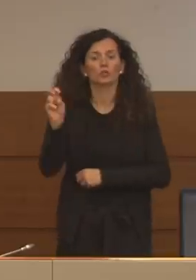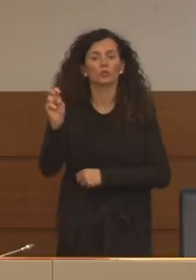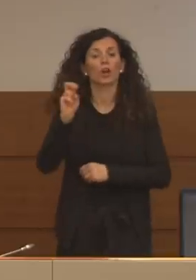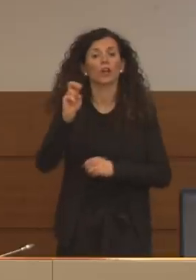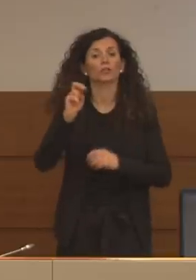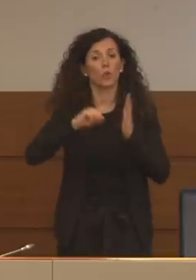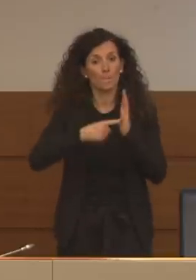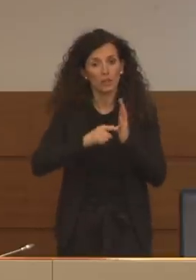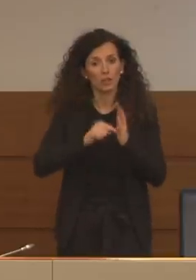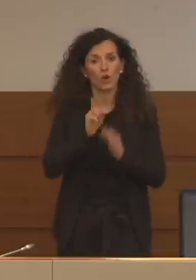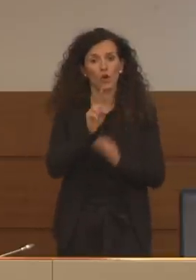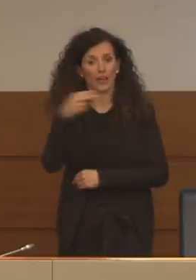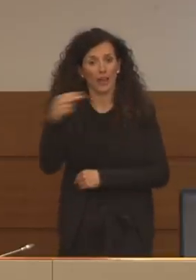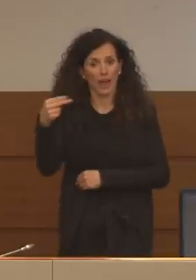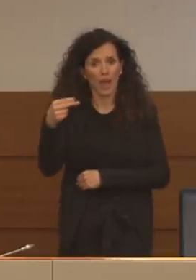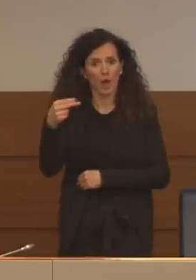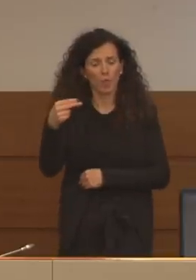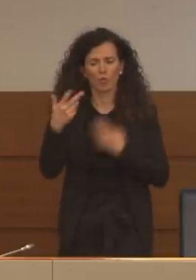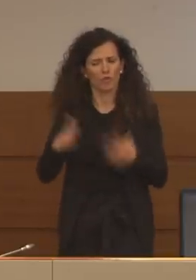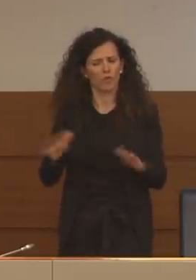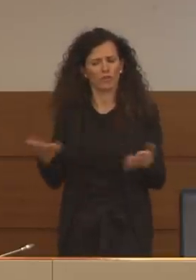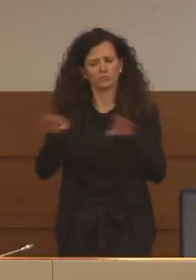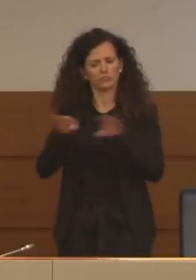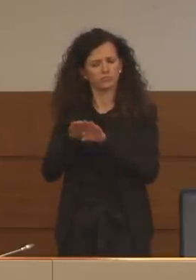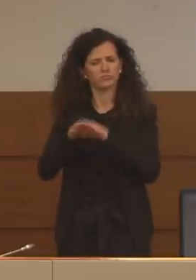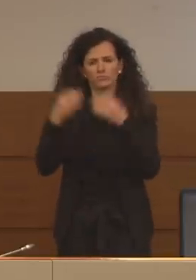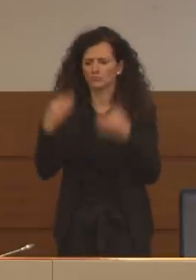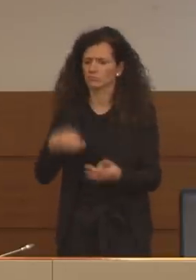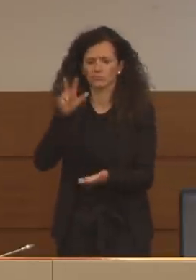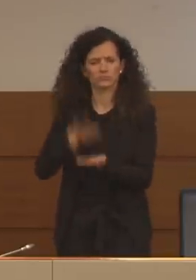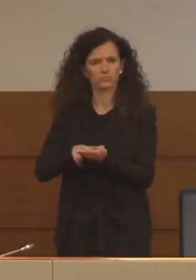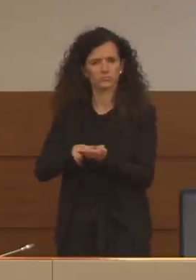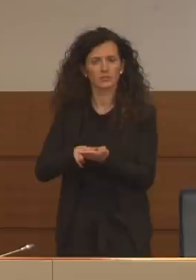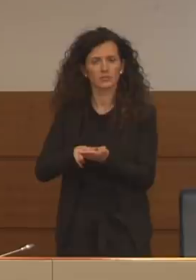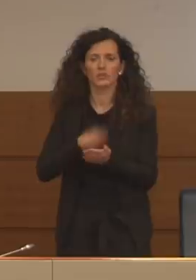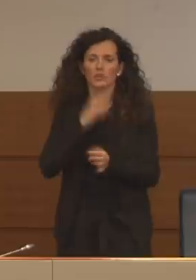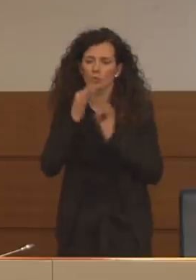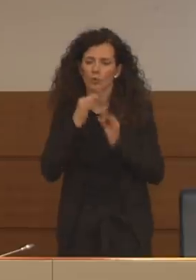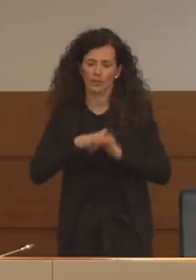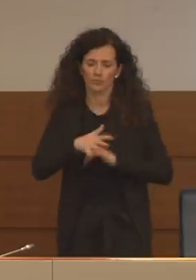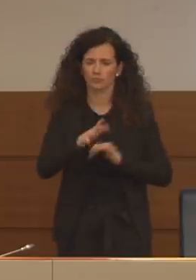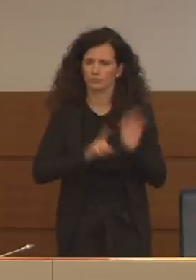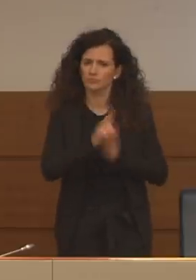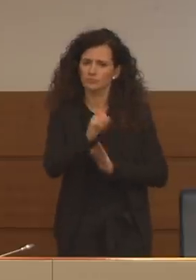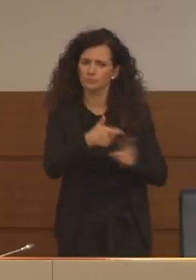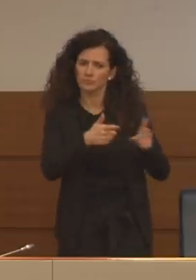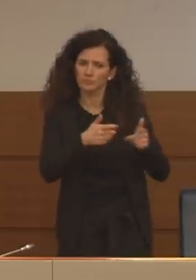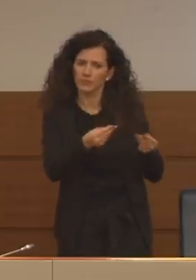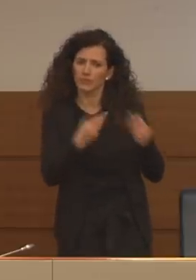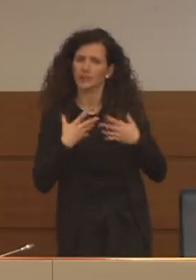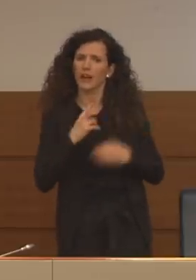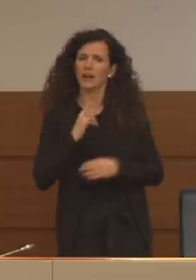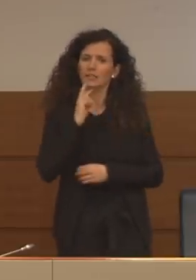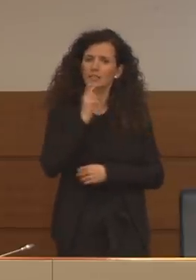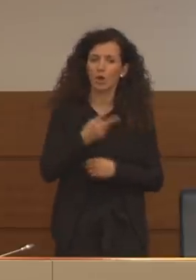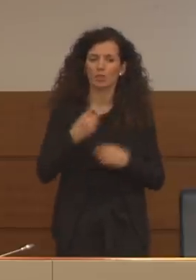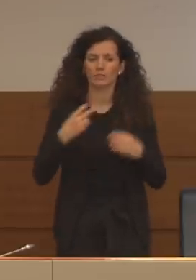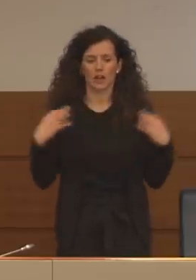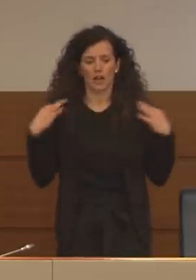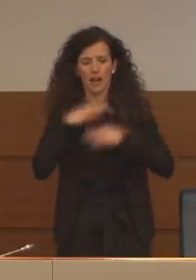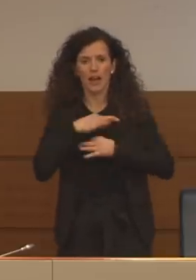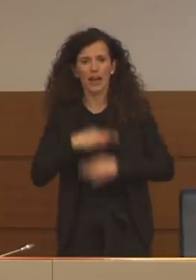che si è conclusa e quindi a breve avremo anche gli esiti sono fornitura guanti camici e